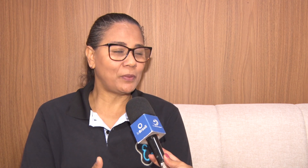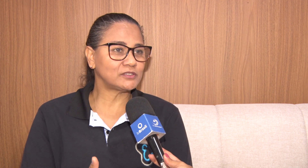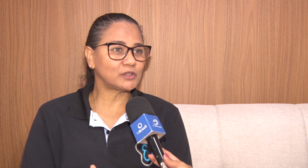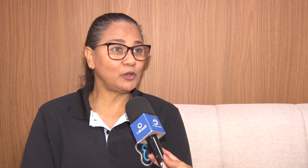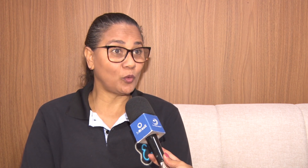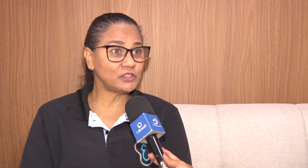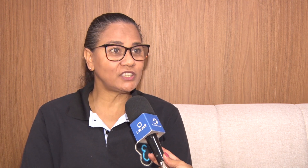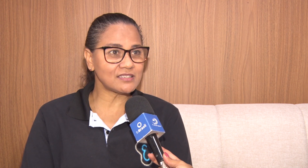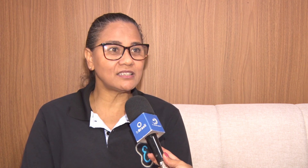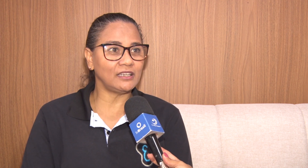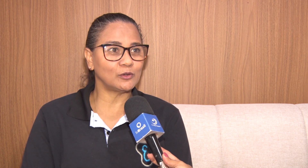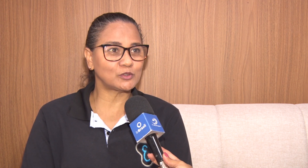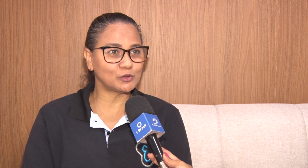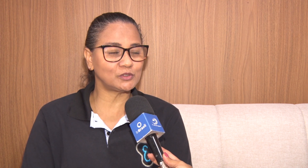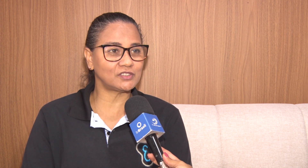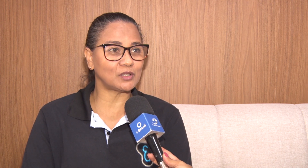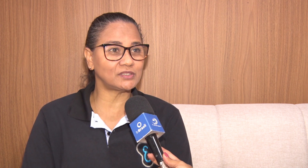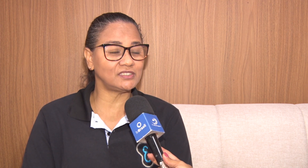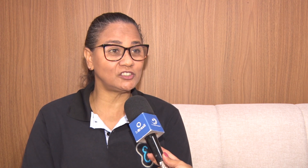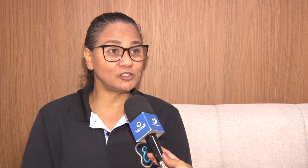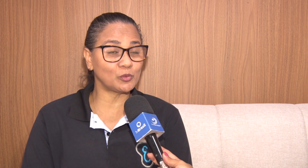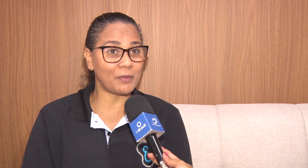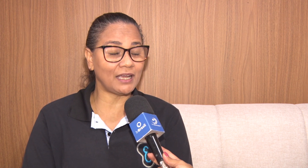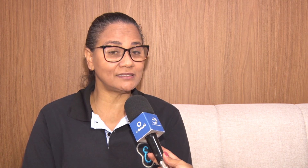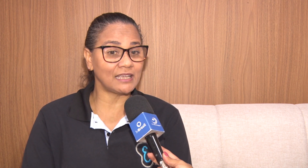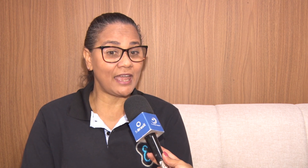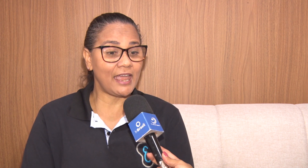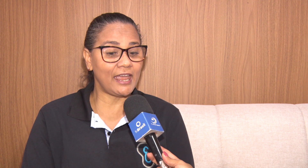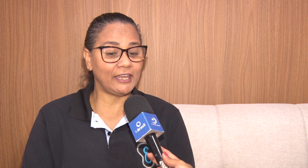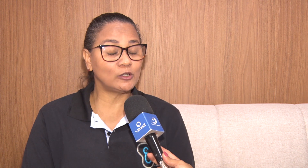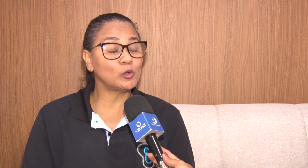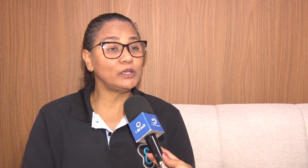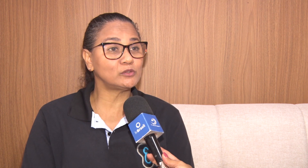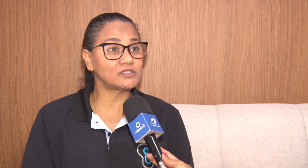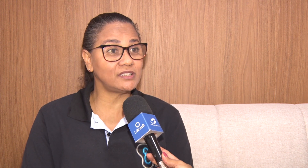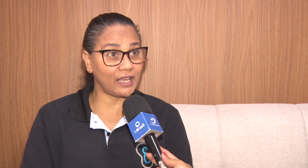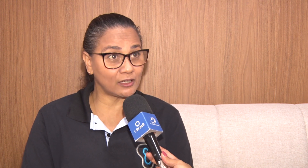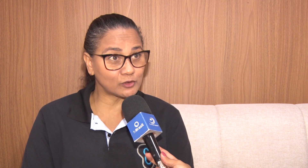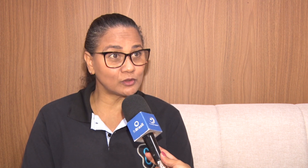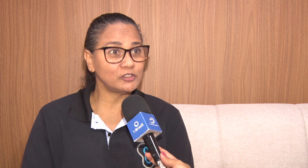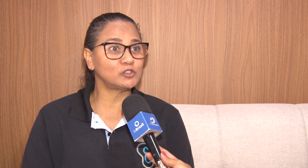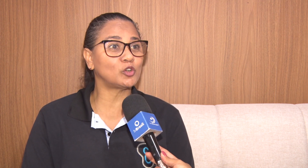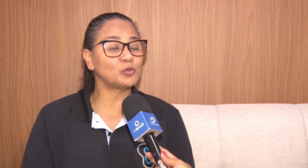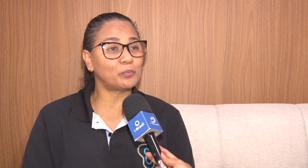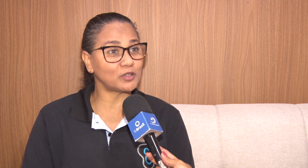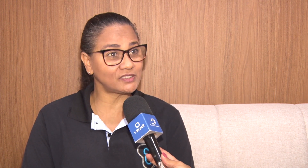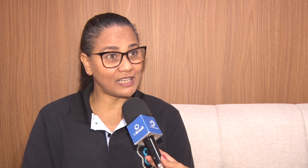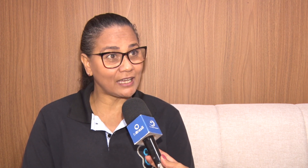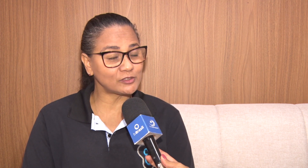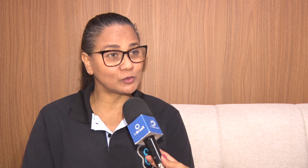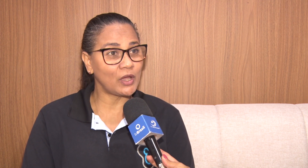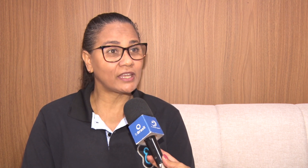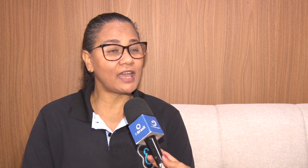penso que hoje é assim, os surdos estão se sentindo mais incluídos dentro de todo um processo que